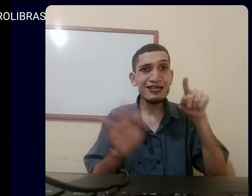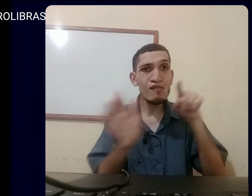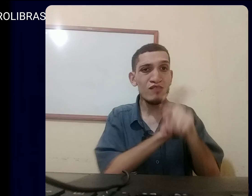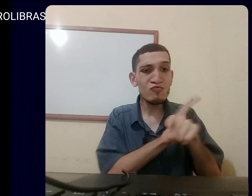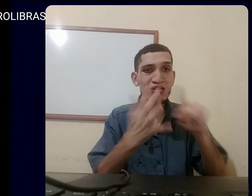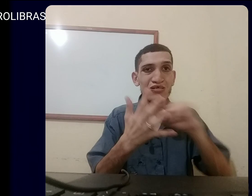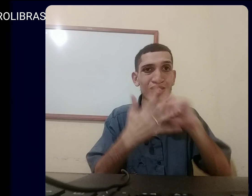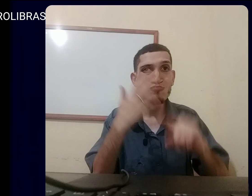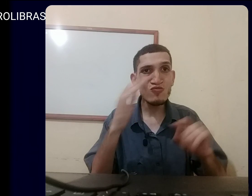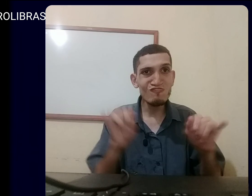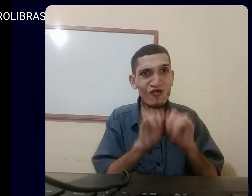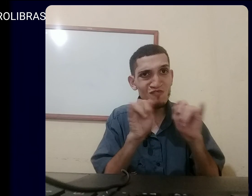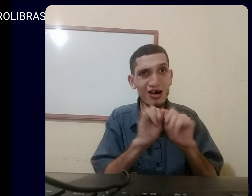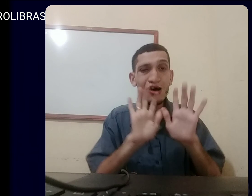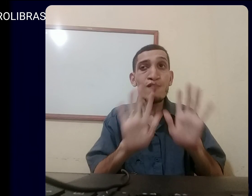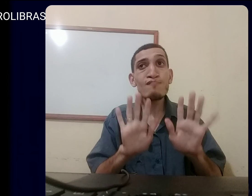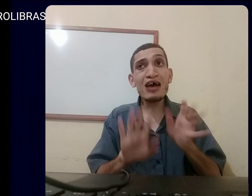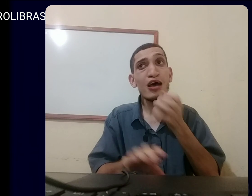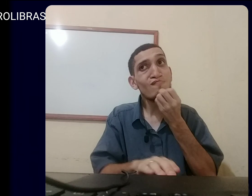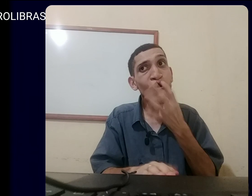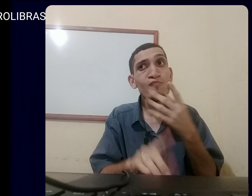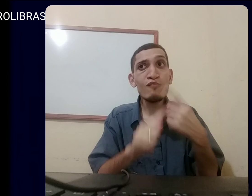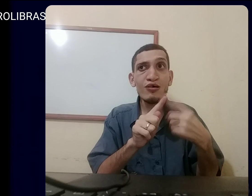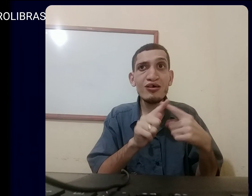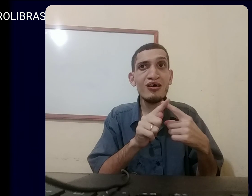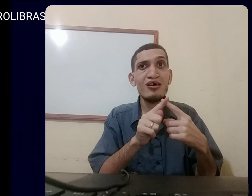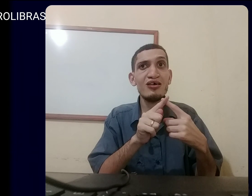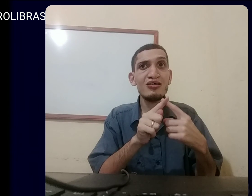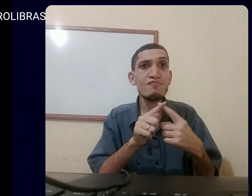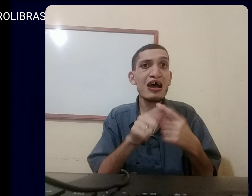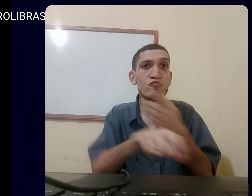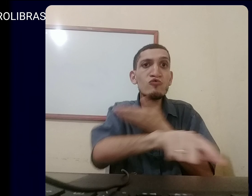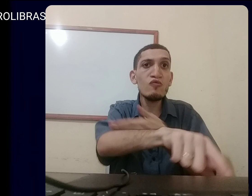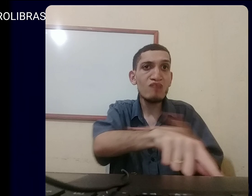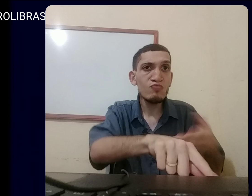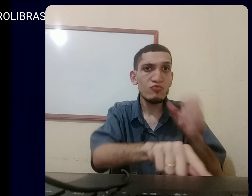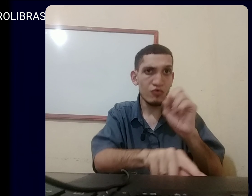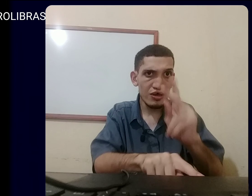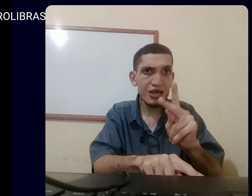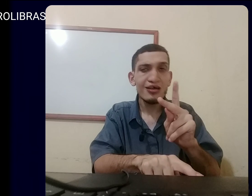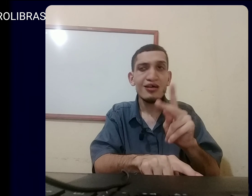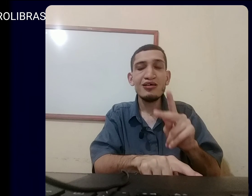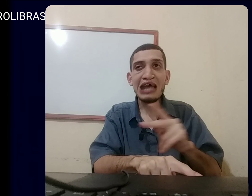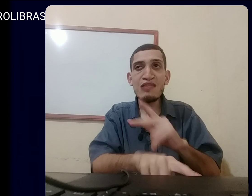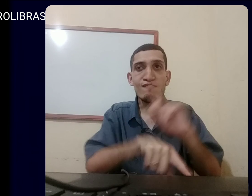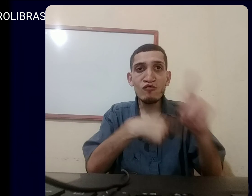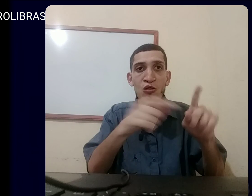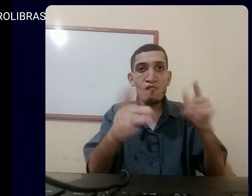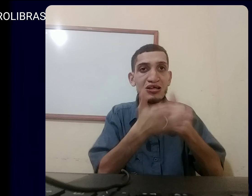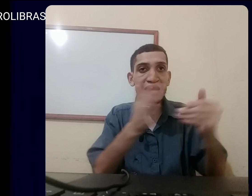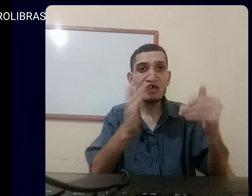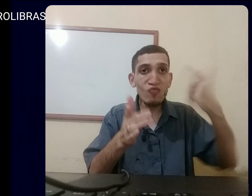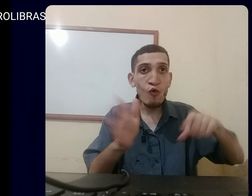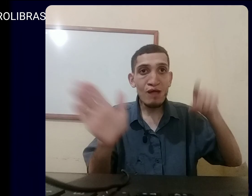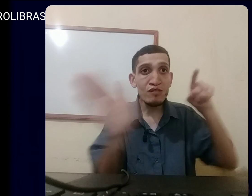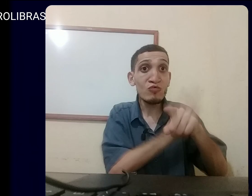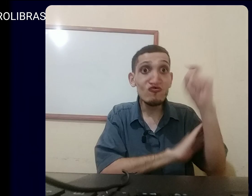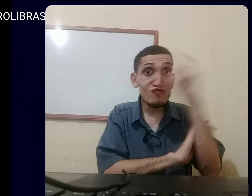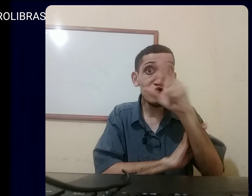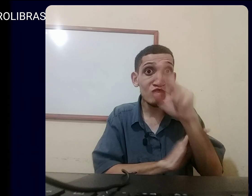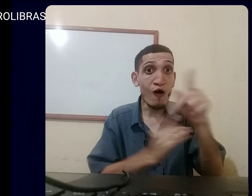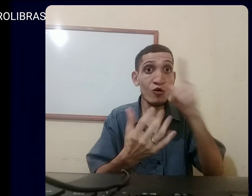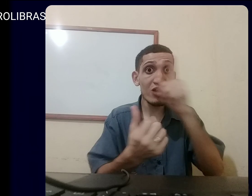essas perguntas que são muito boas, mas é bom porque você vai acostumando, ok? E aí quando começar de novo,